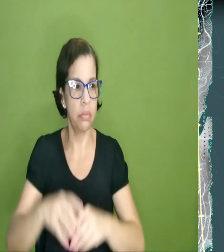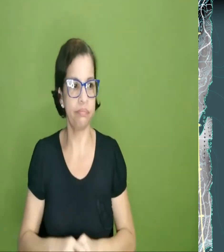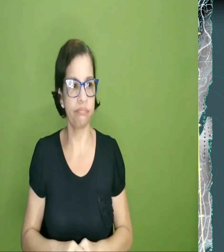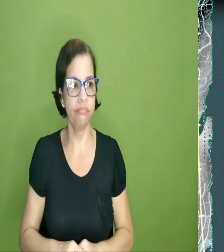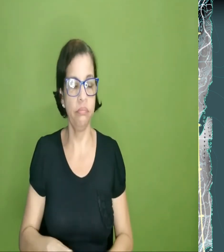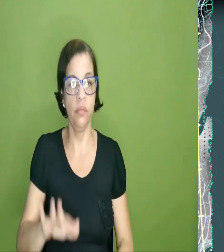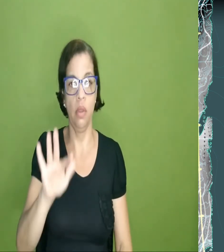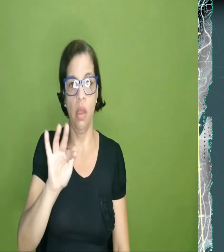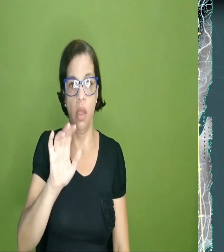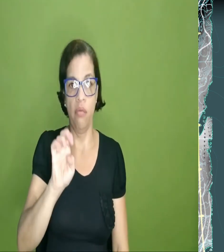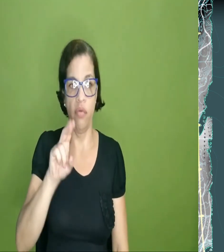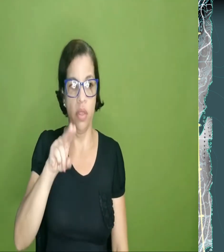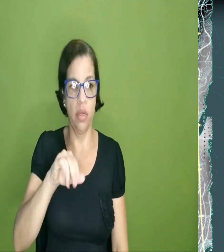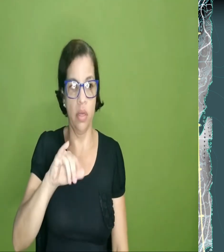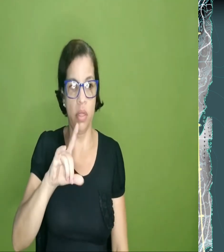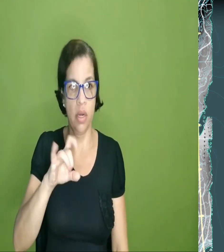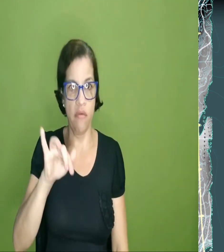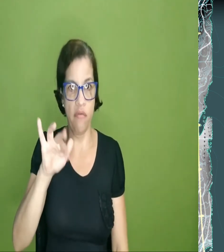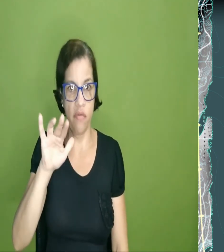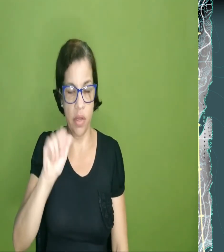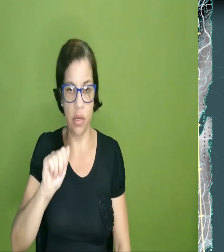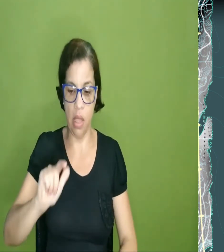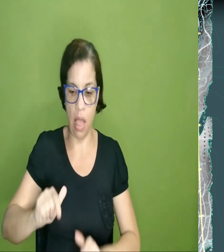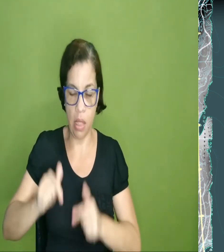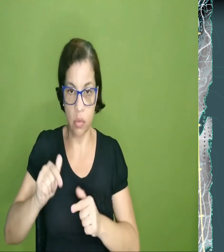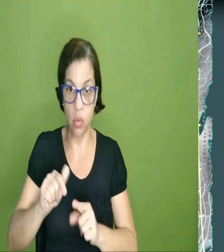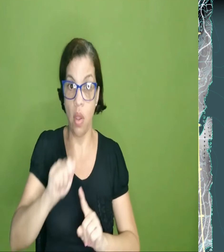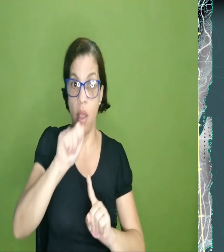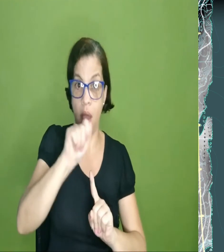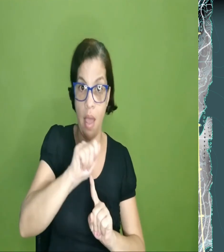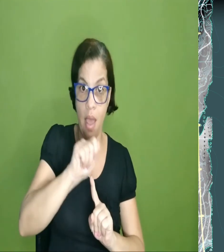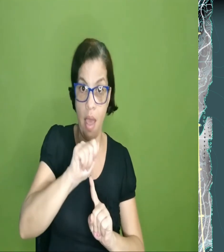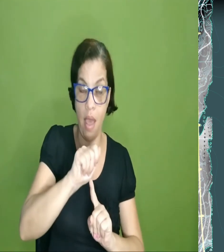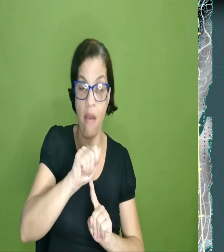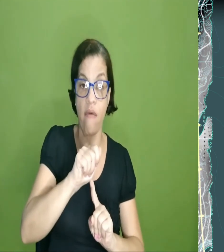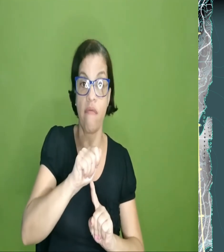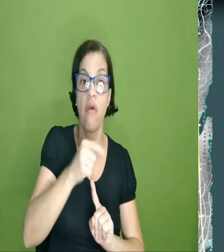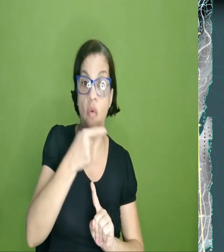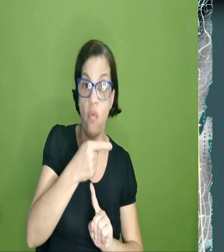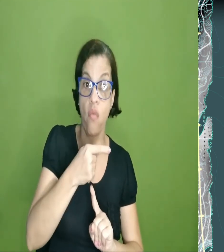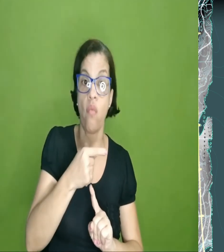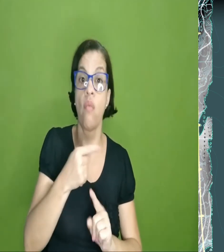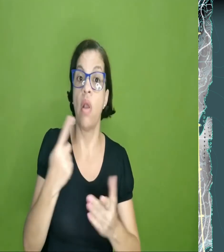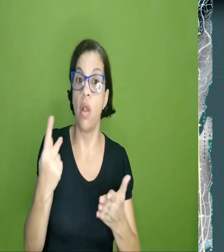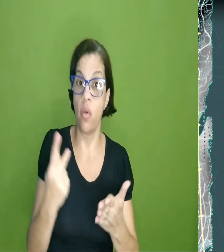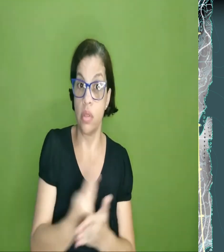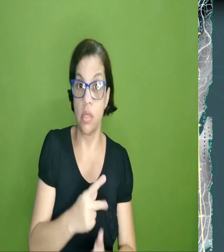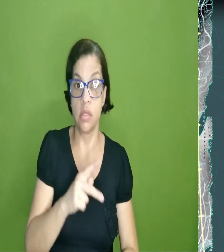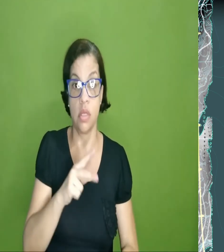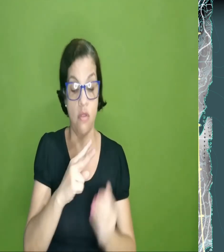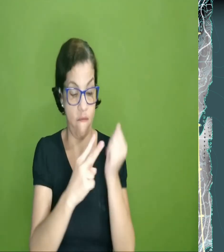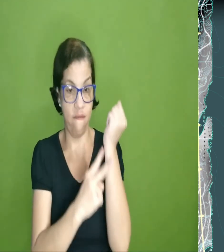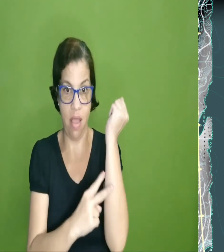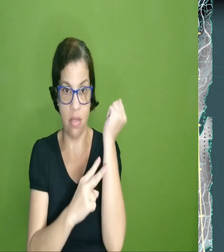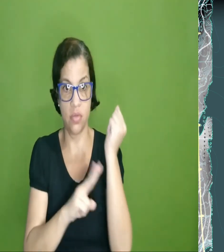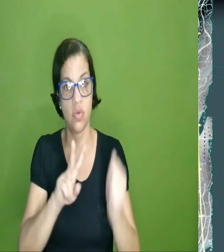A fenilefrina atua sobre receptores alfa-1, causando vasoconstrição, e por isso é